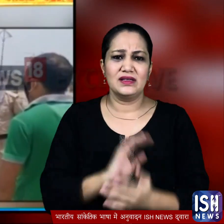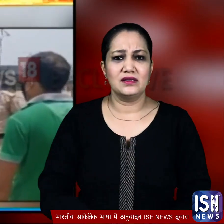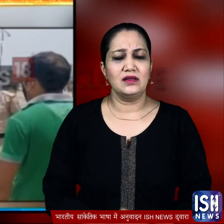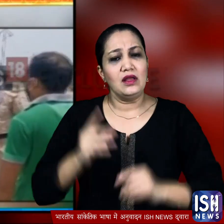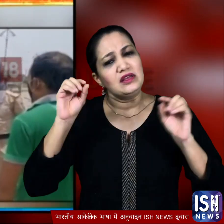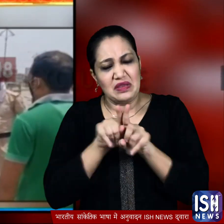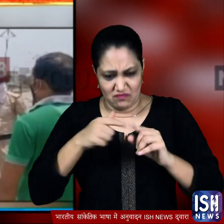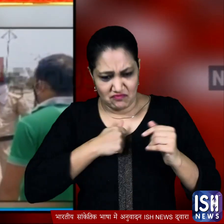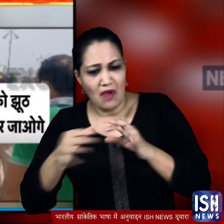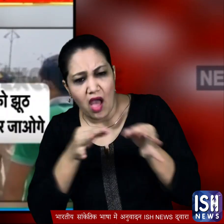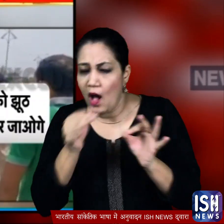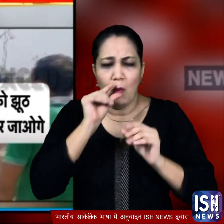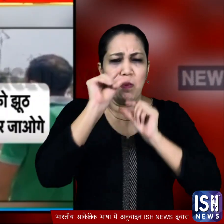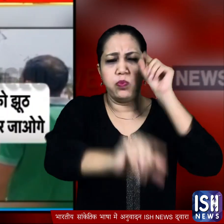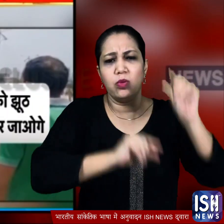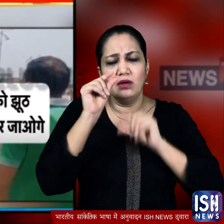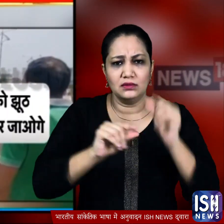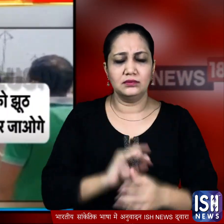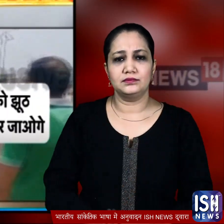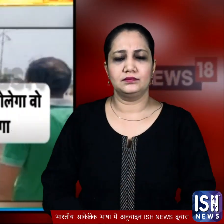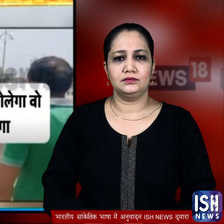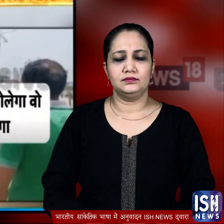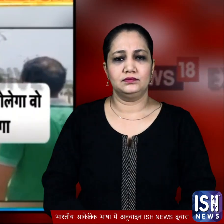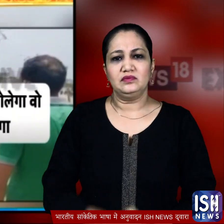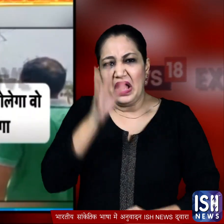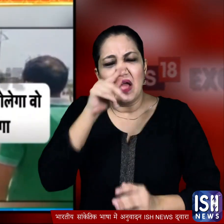में बदजबानी पर उतर आया।